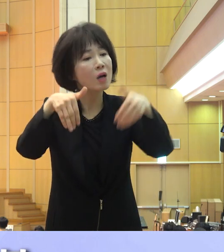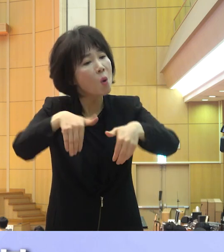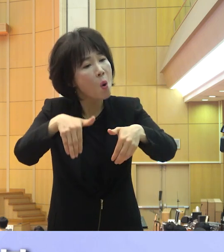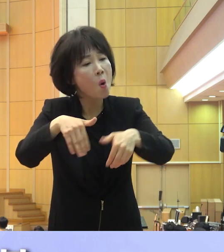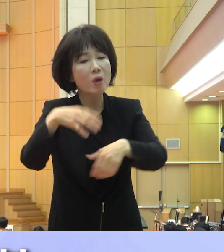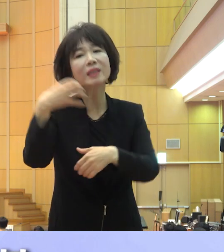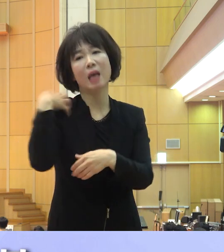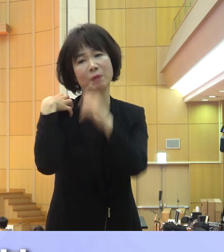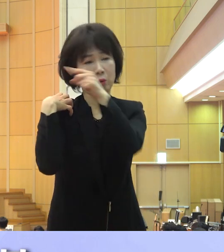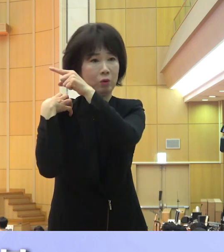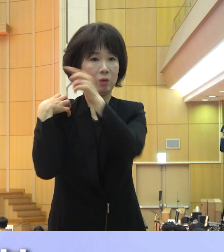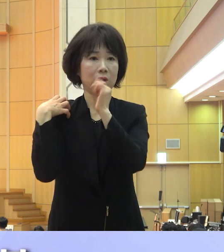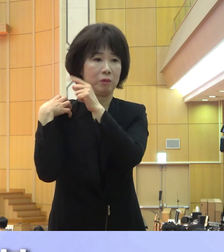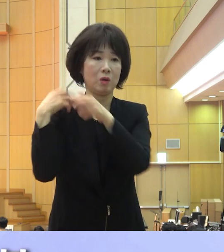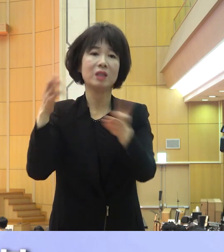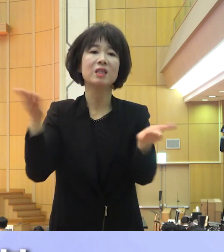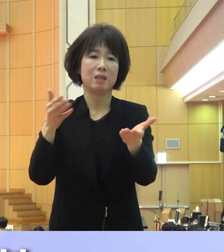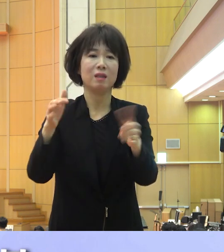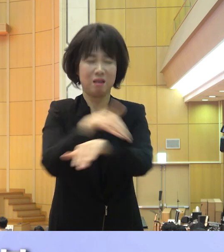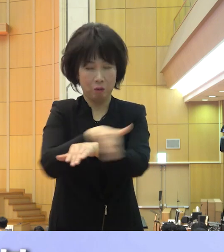어떤 직을 가졌느냐?